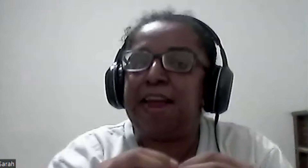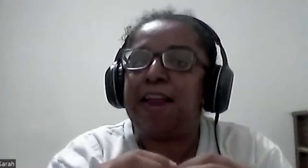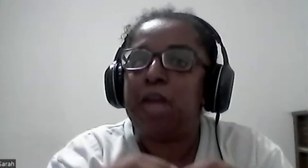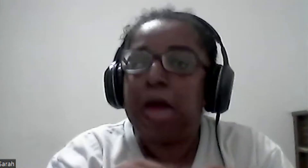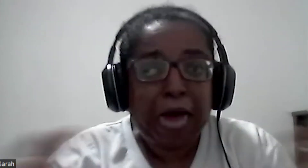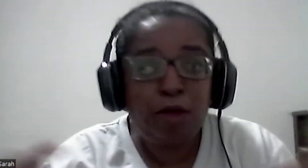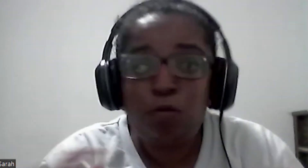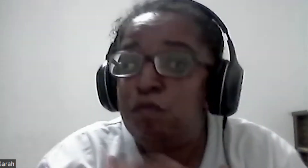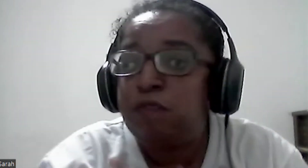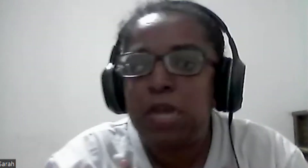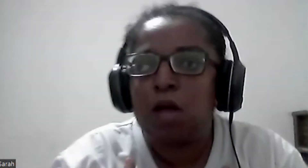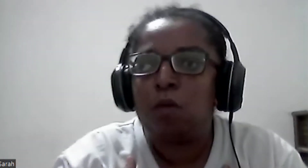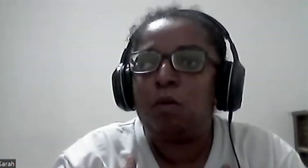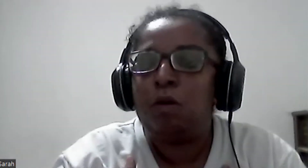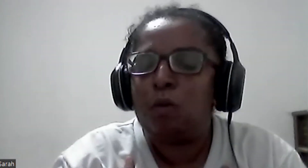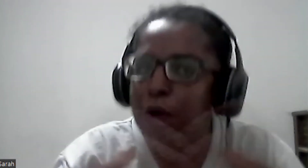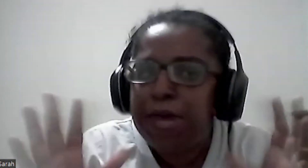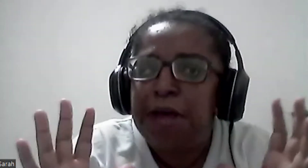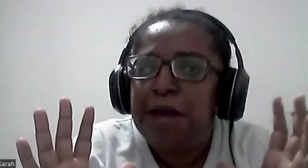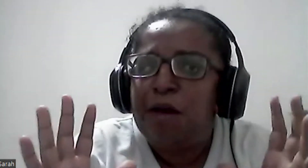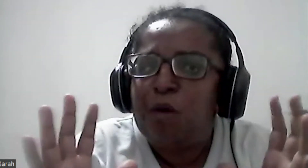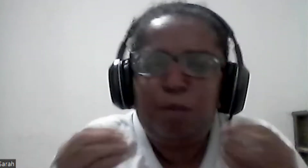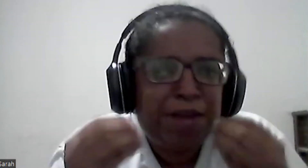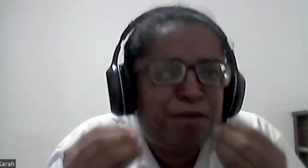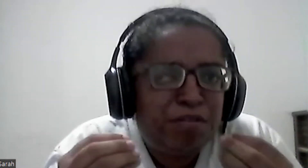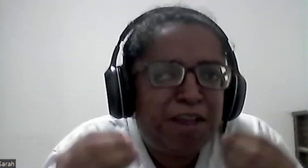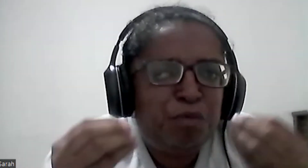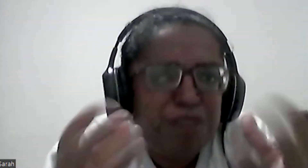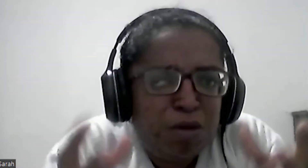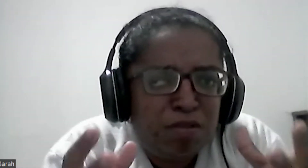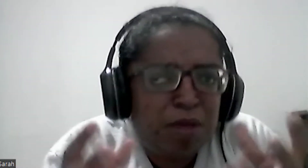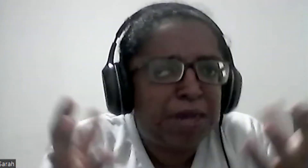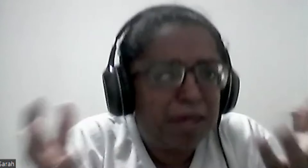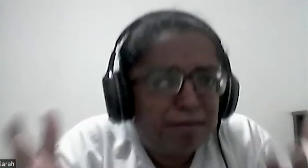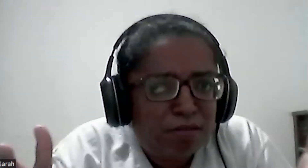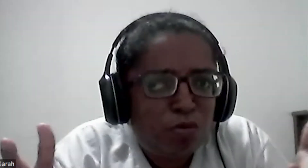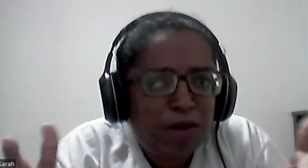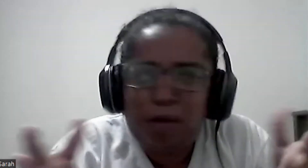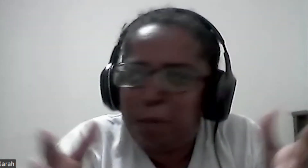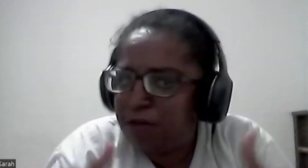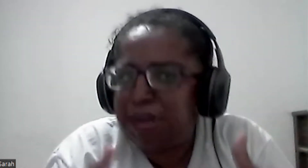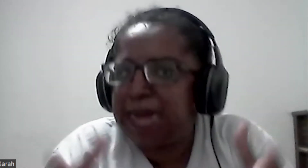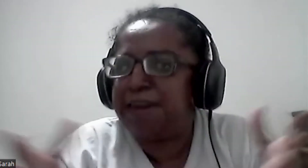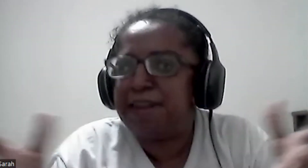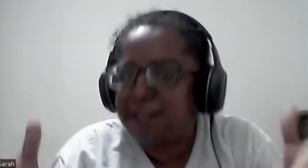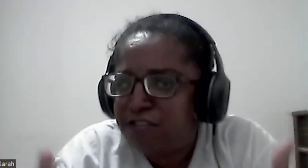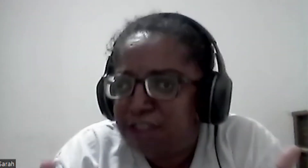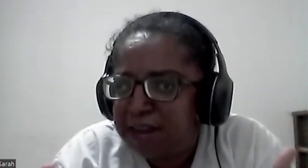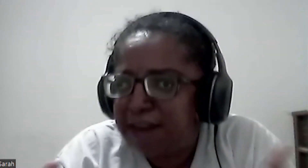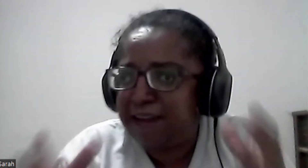assim, eu não vi, não. Oi? Como é que você não viu ser uma criança surda? Ela não pode ficar desassistida, ela tem que